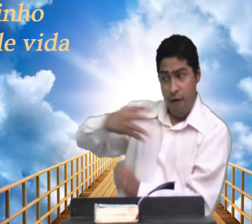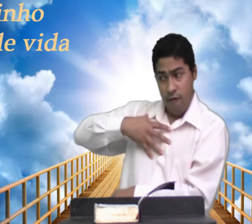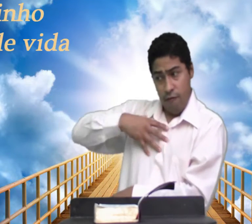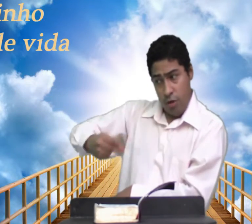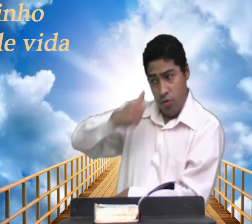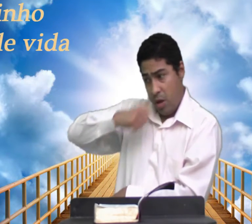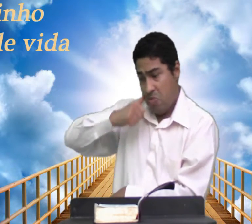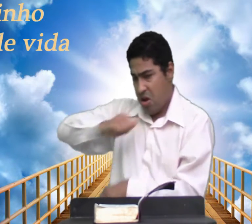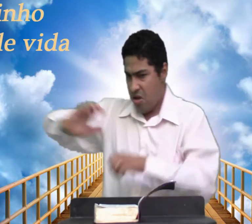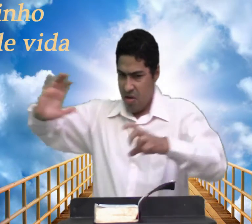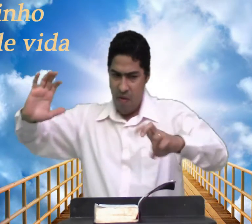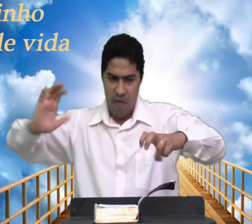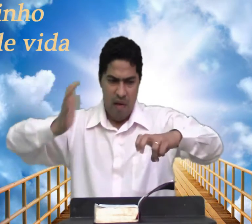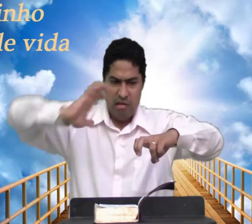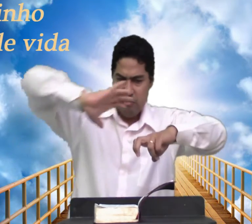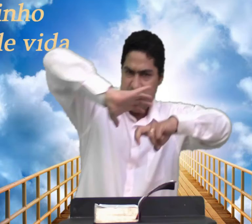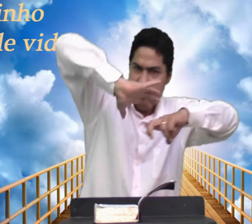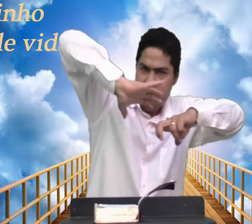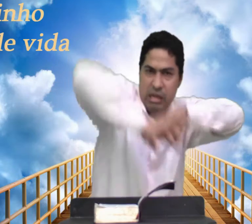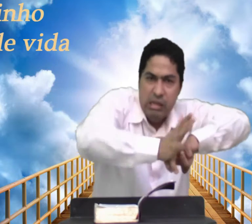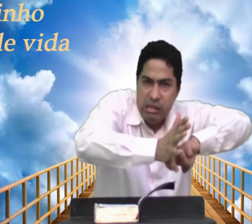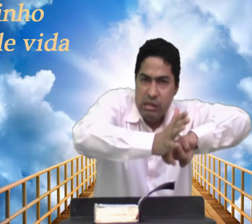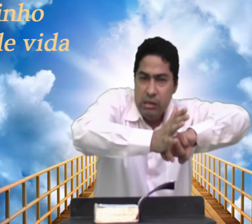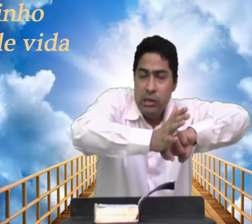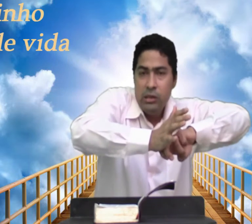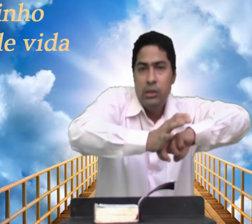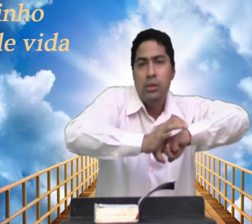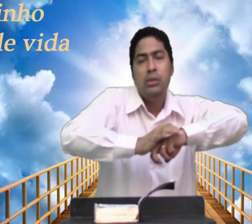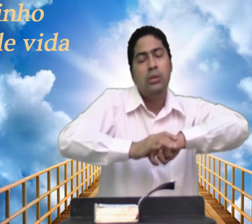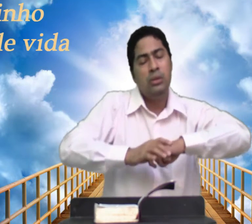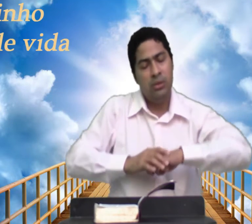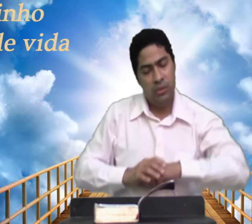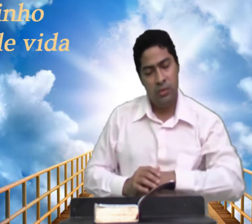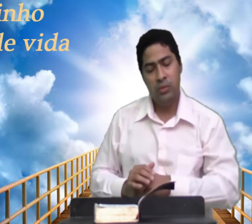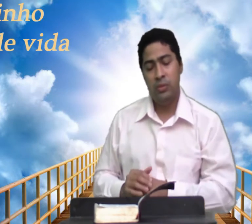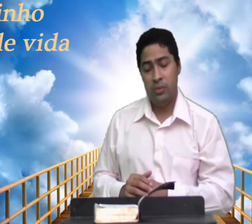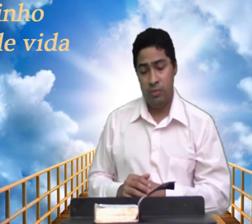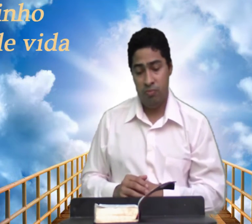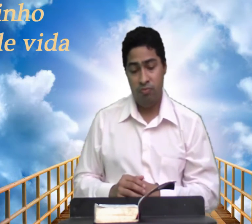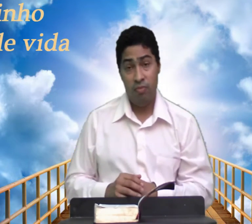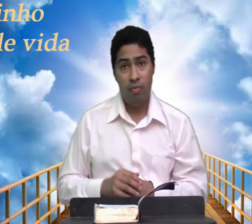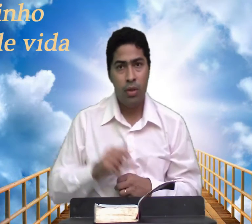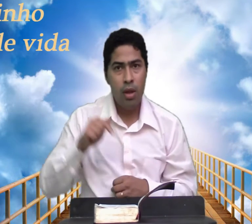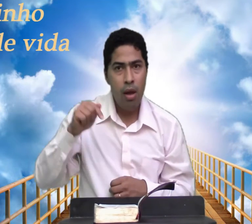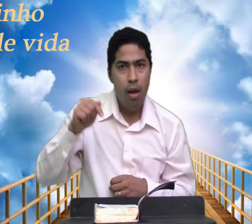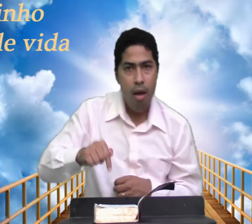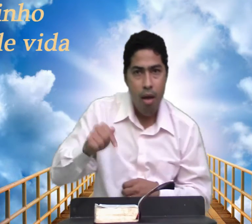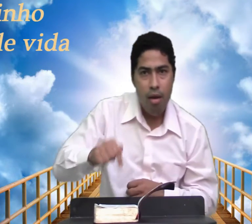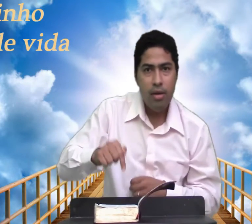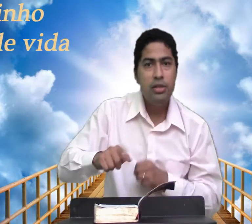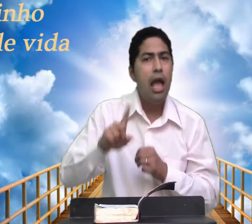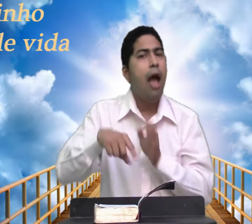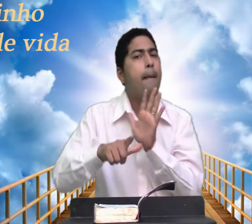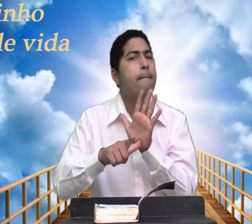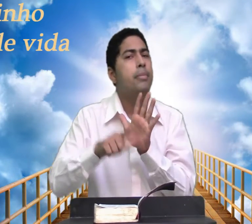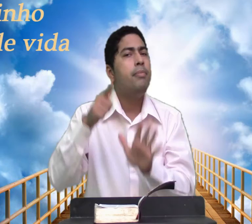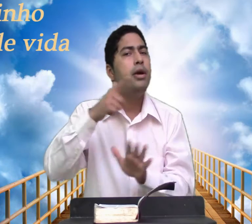te ferirá a cabeça. Este versículo É a primeira promessa que